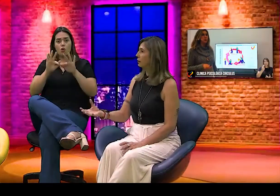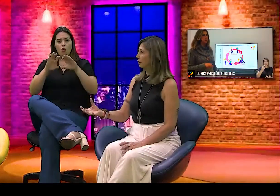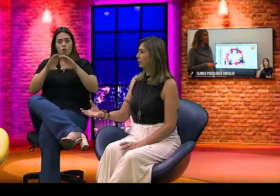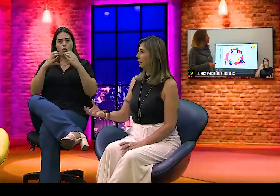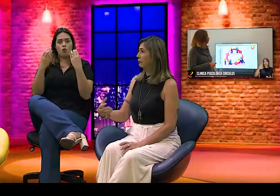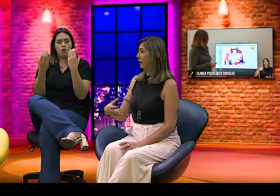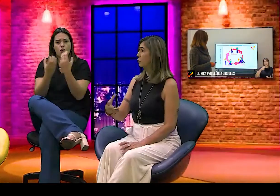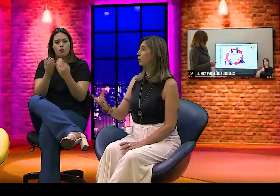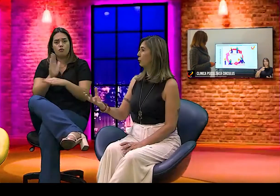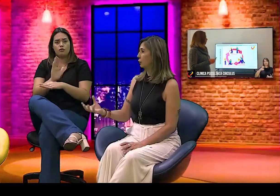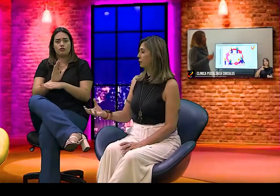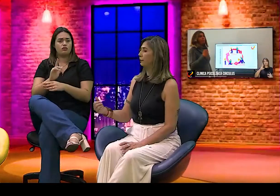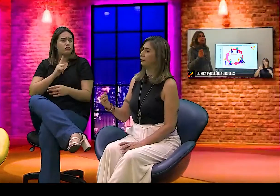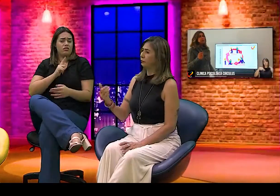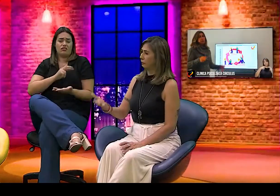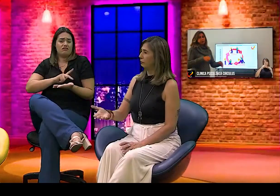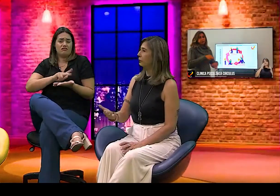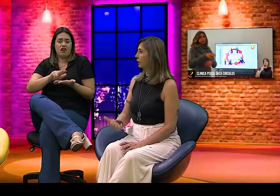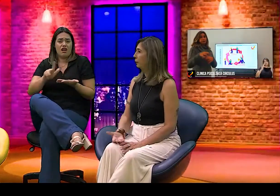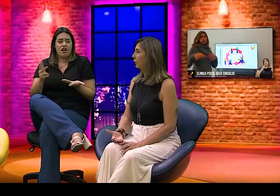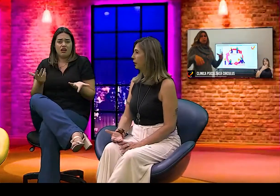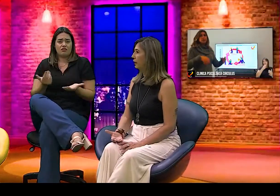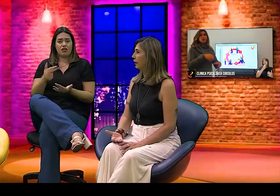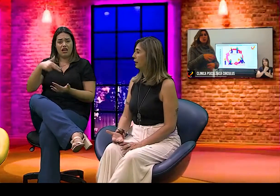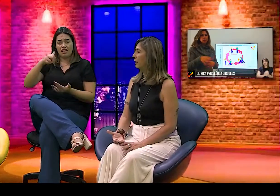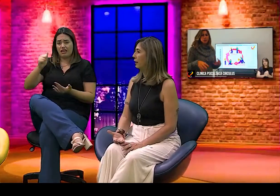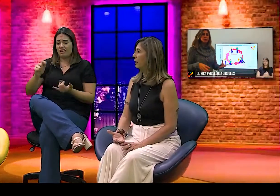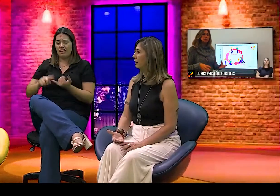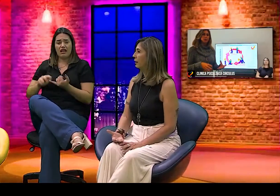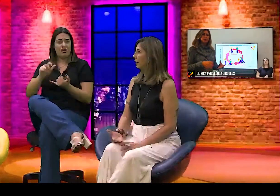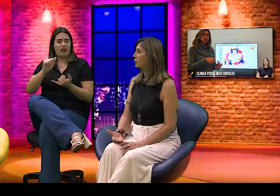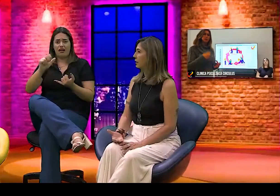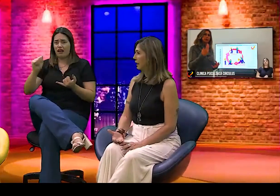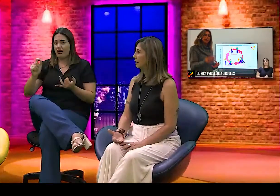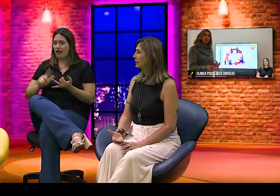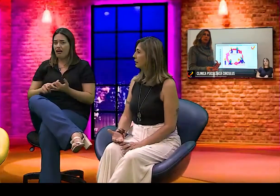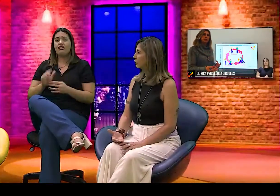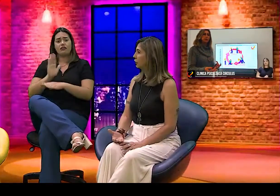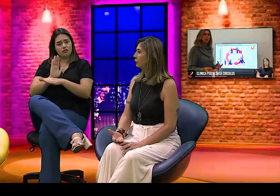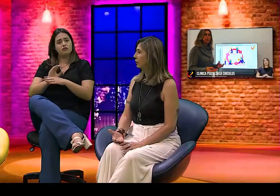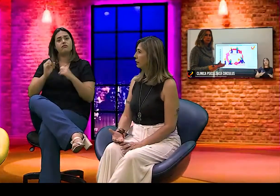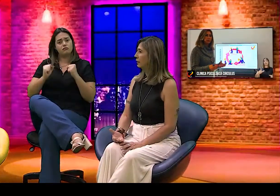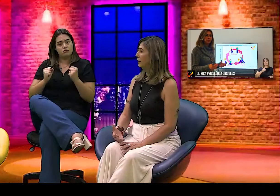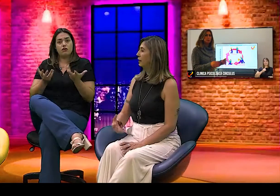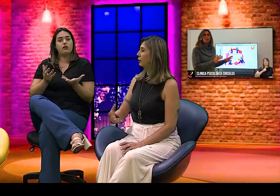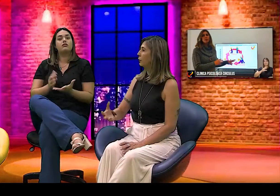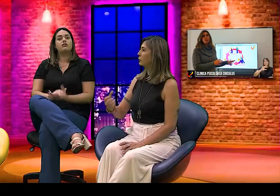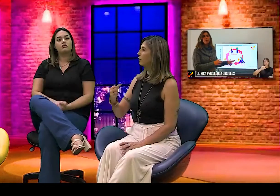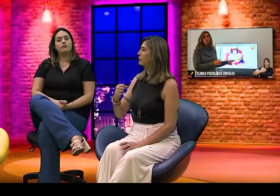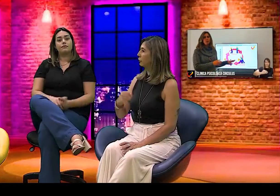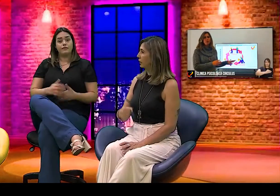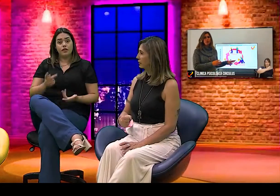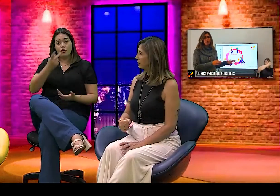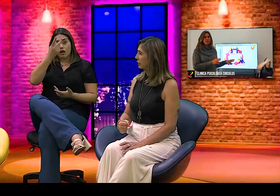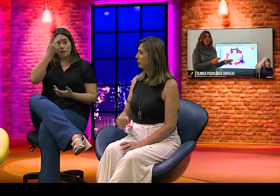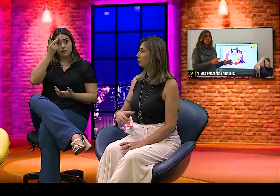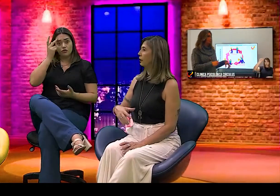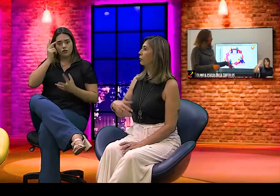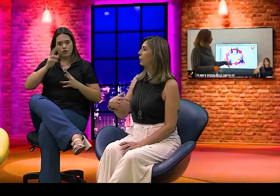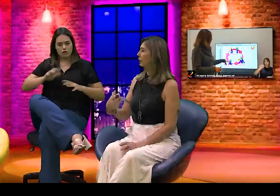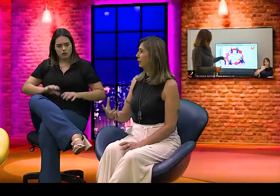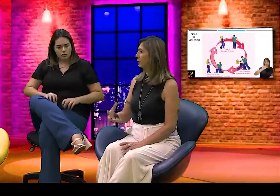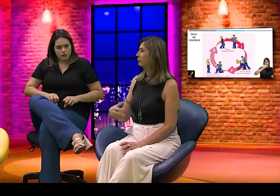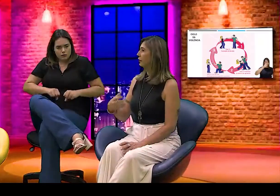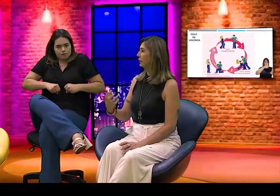ajuda, né, tem vários grupos que podem auxiliar nesse sentido, né? Então a pessoa vai se fortalecendo,